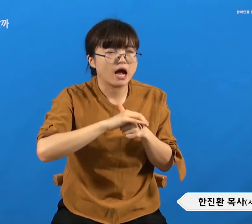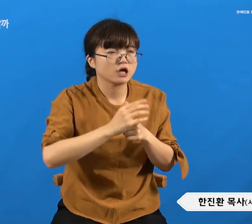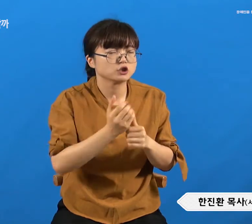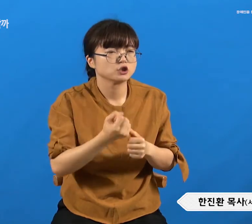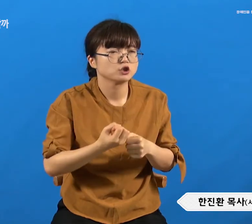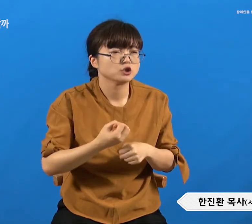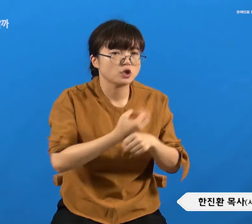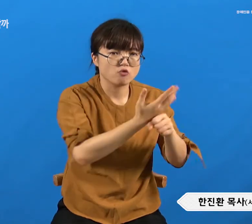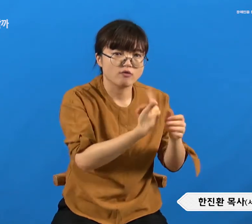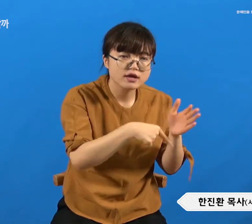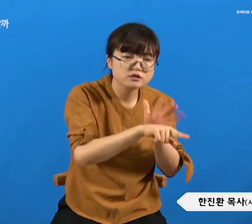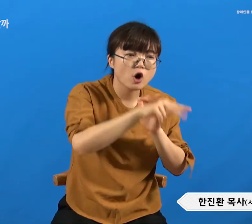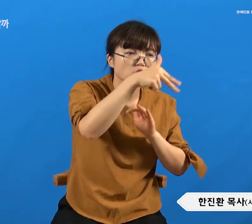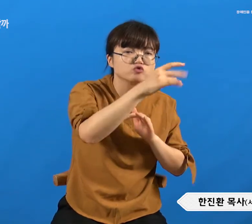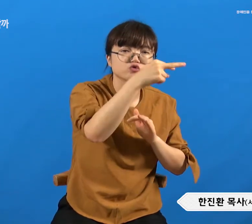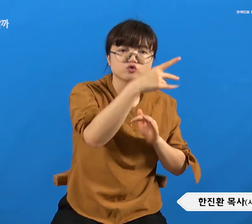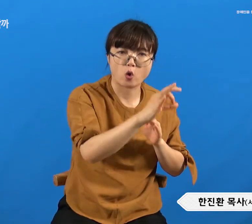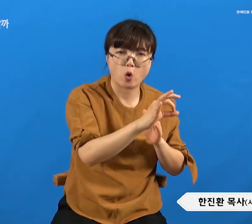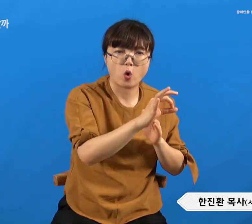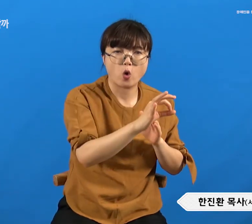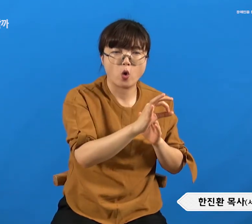가지고 중동으로 출장을 갔습니다.